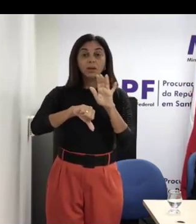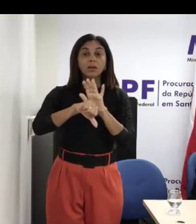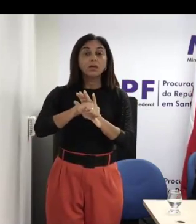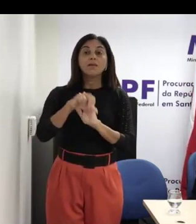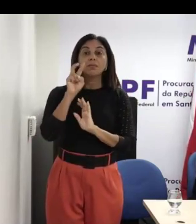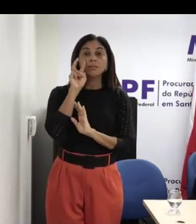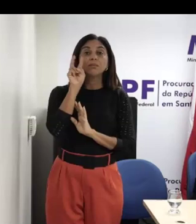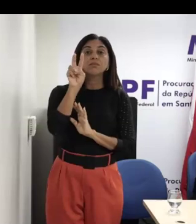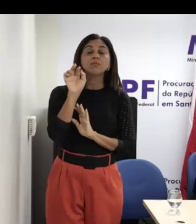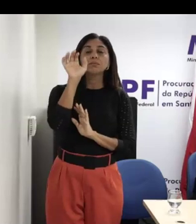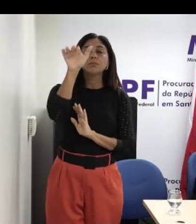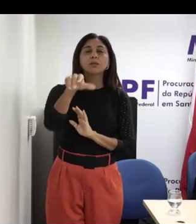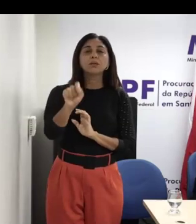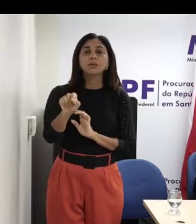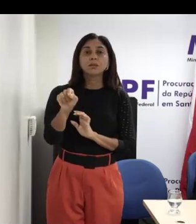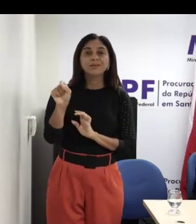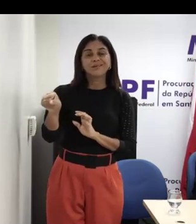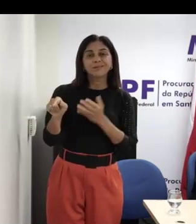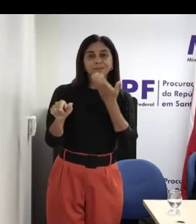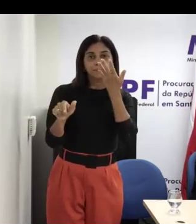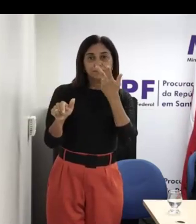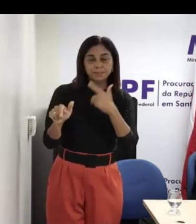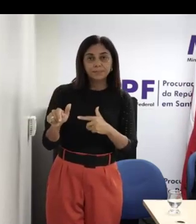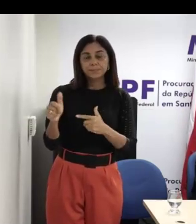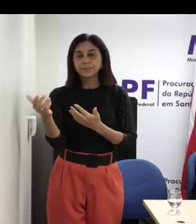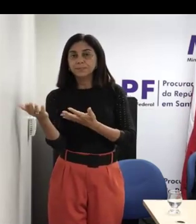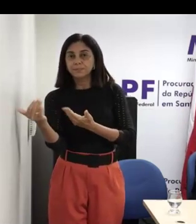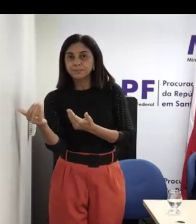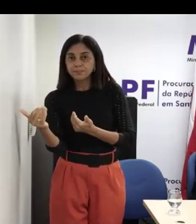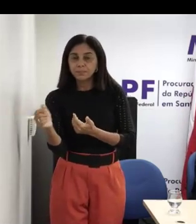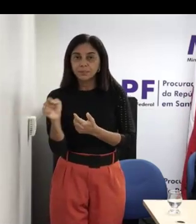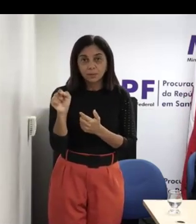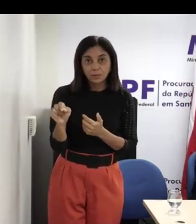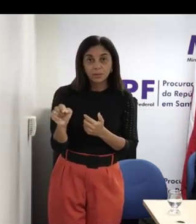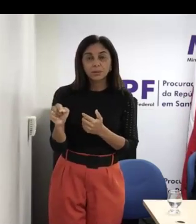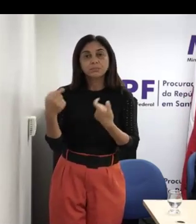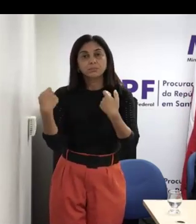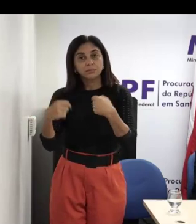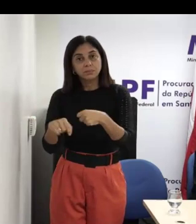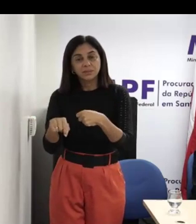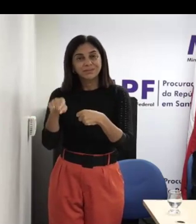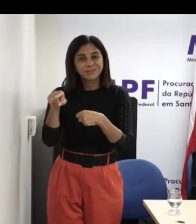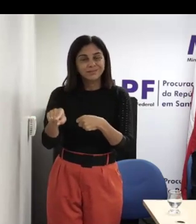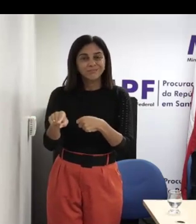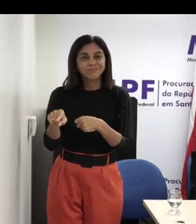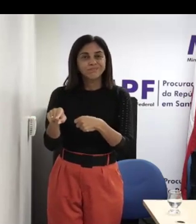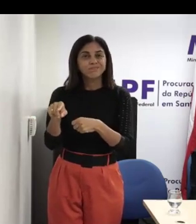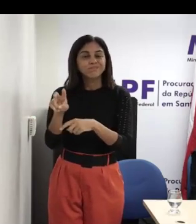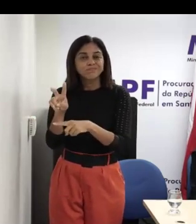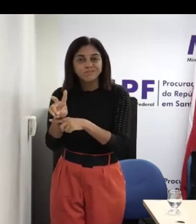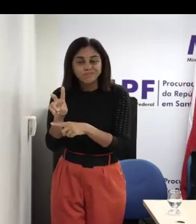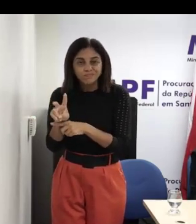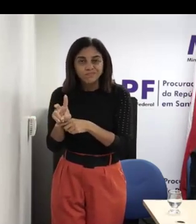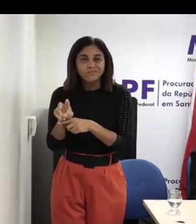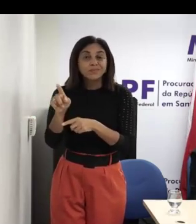os adolescentes Dr Cláudio ele colocou aqui os efeitos deletérios pra vítima do crime imagina como é que fica cabeça da